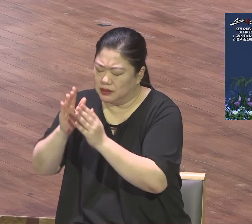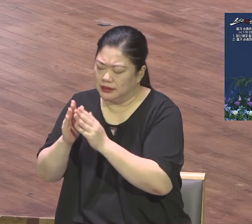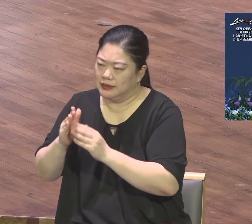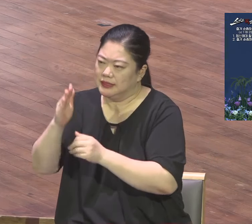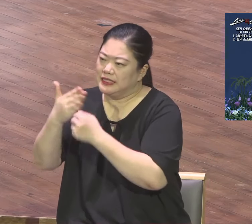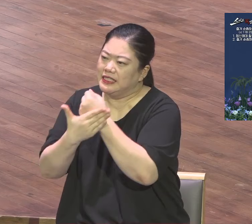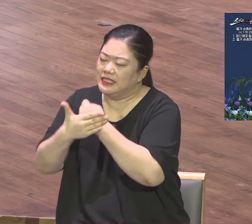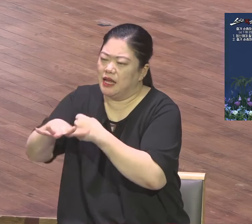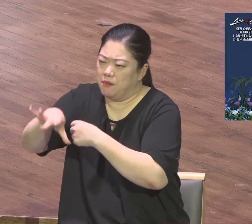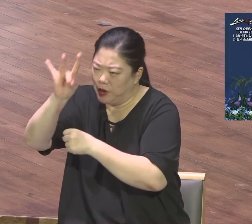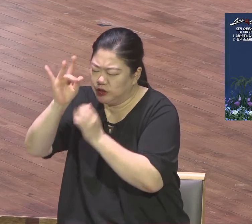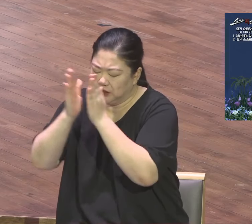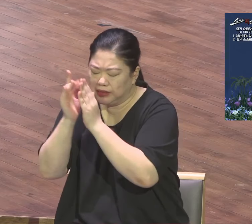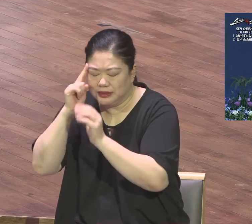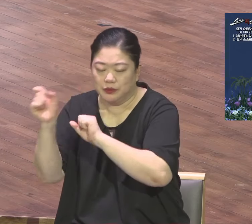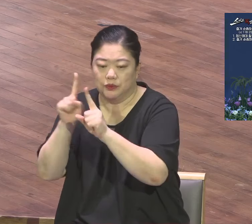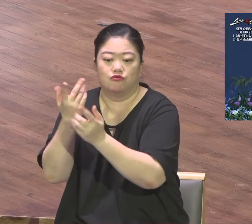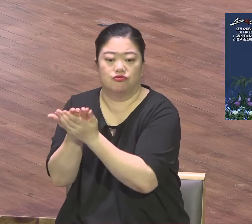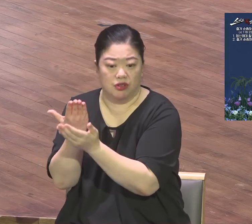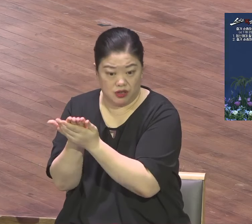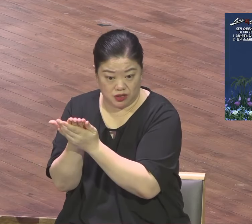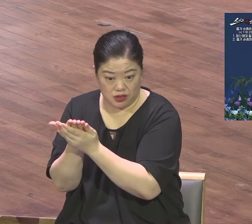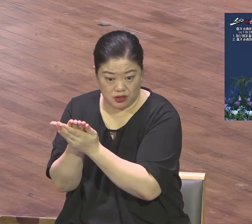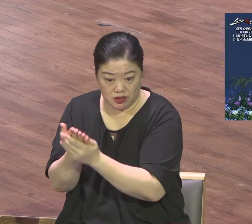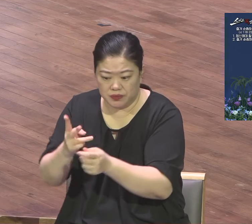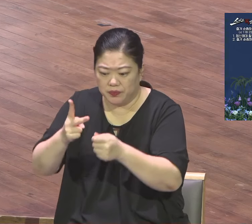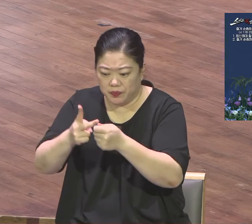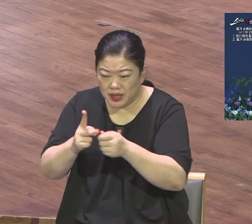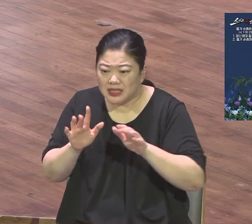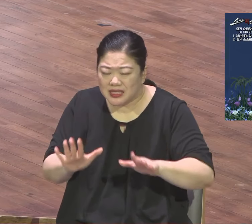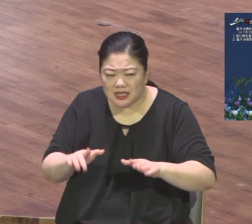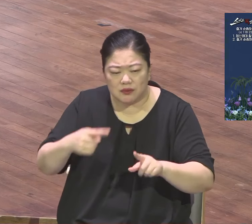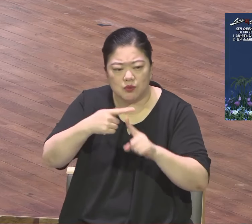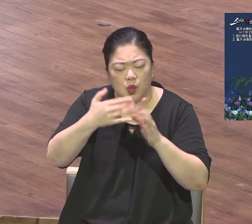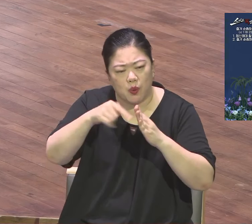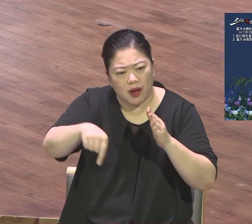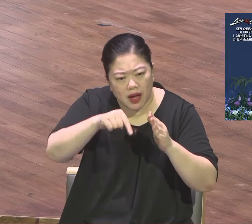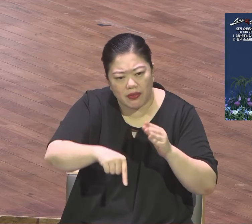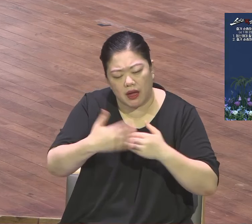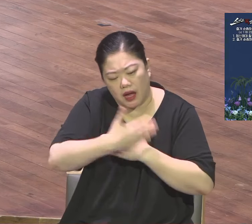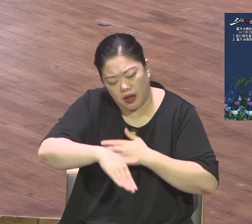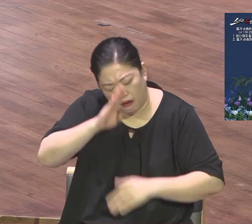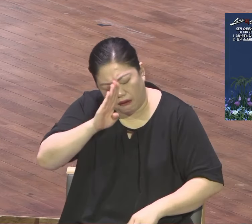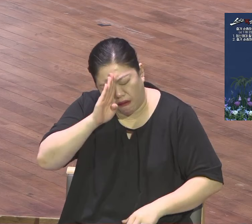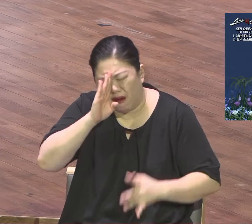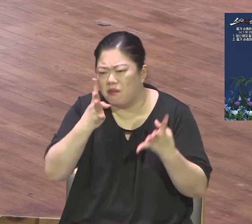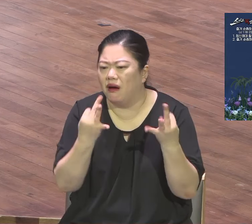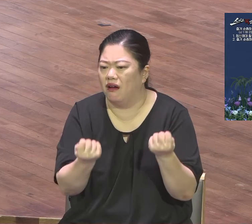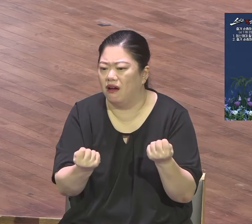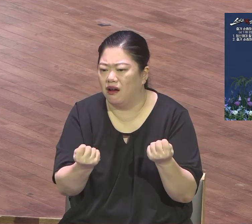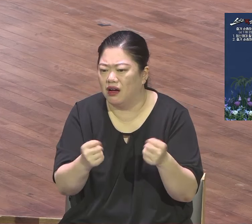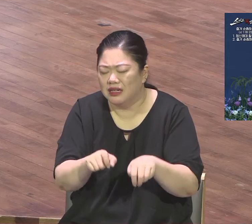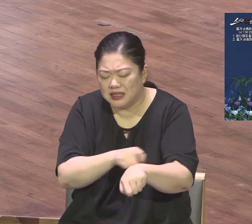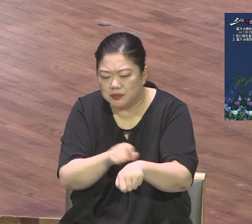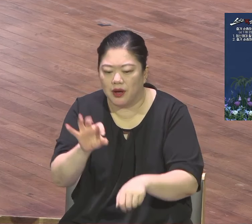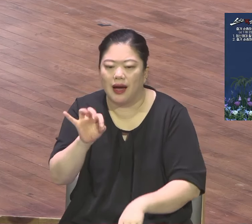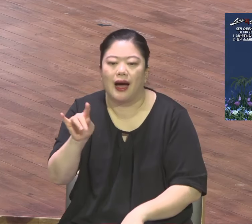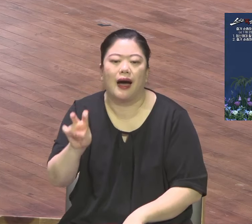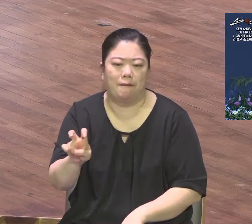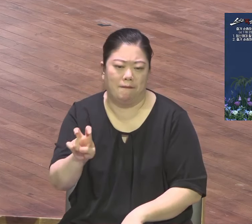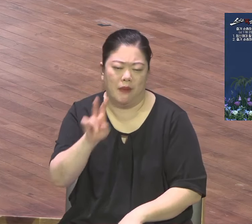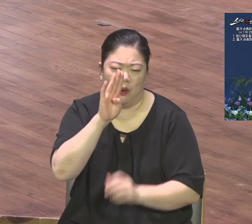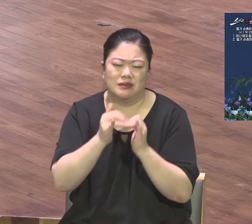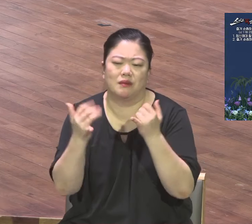빠져서 불면증에 빠져서 참을 공황증에 빠져서 정신적인 고통 당하고 있는 우리 연약한 자들을 향해서 주여